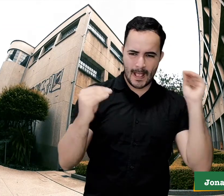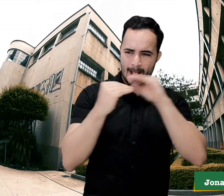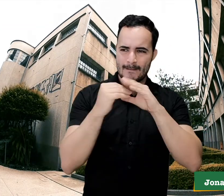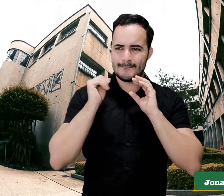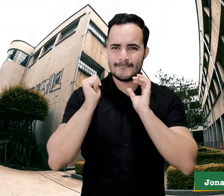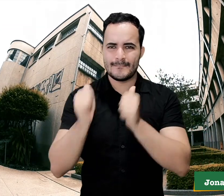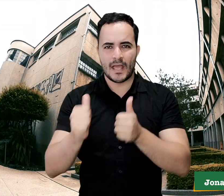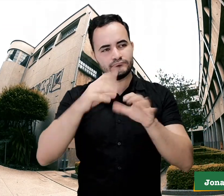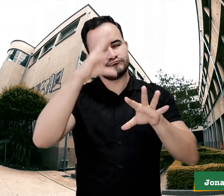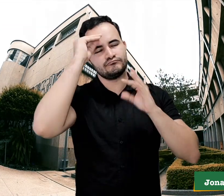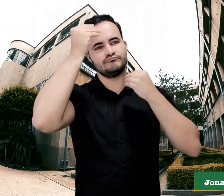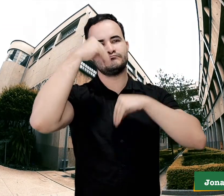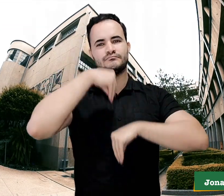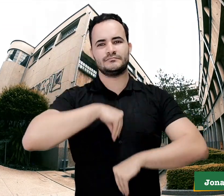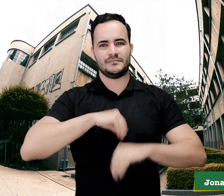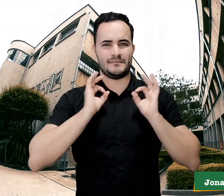procesar.